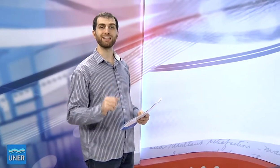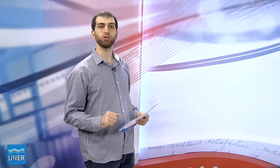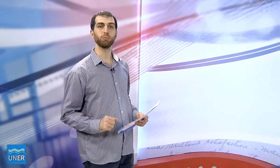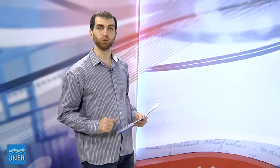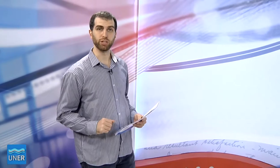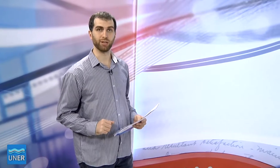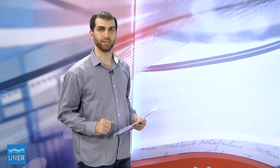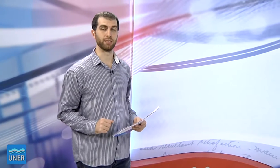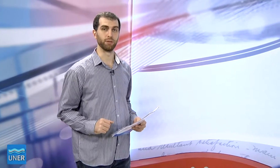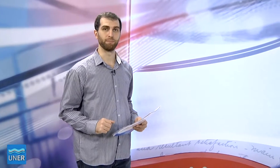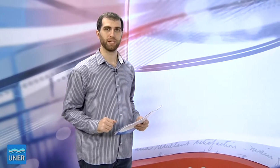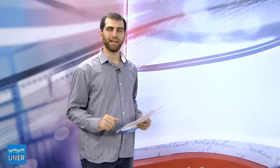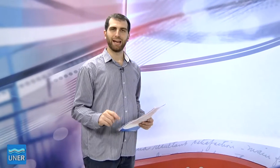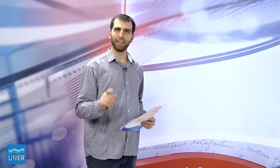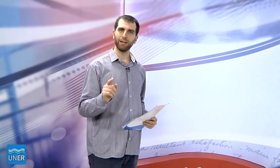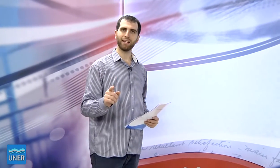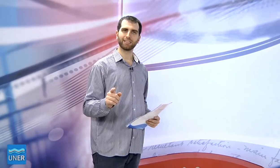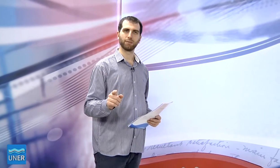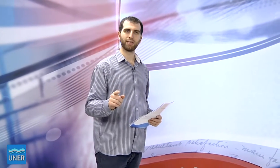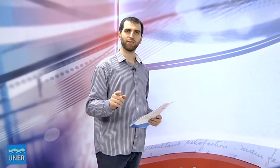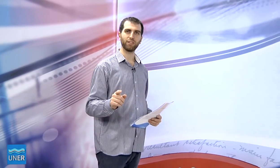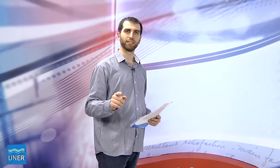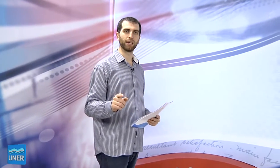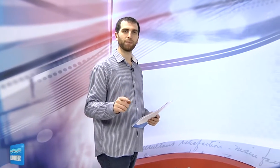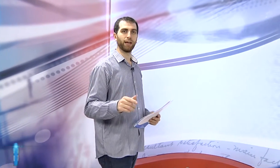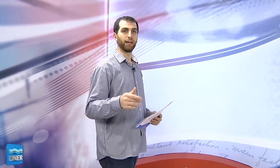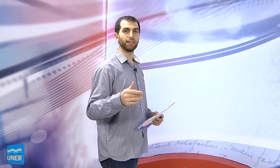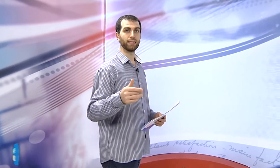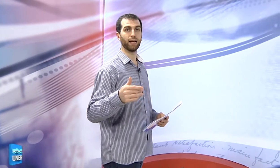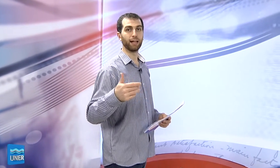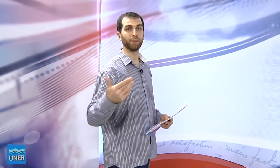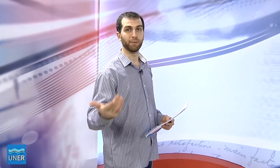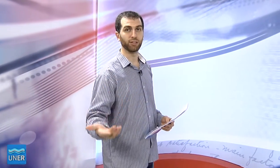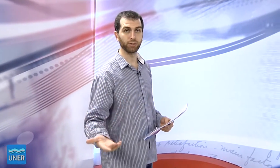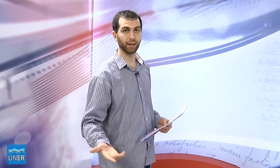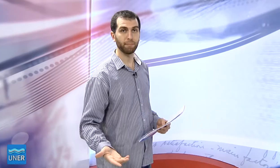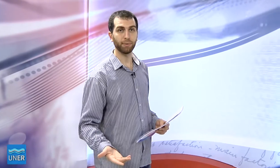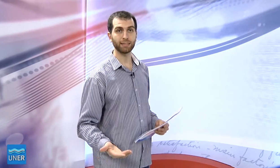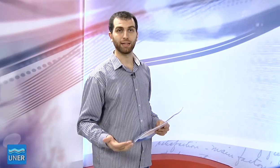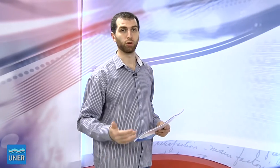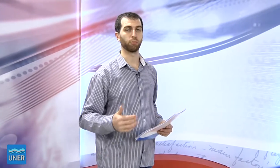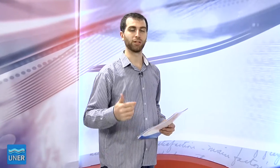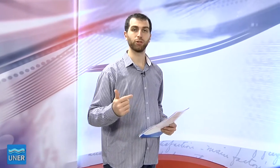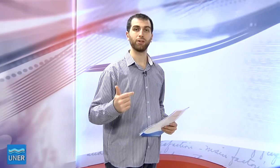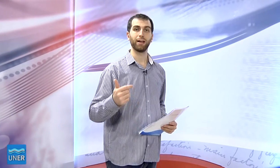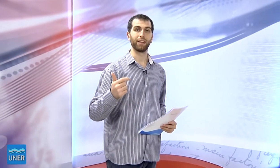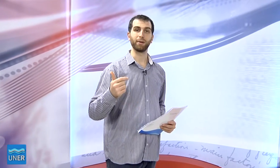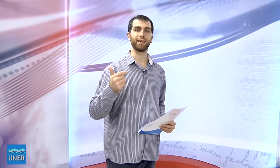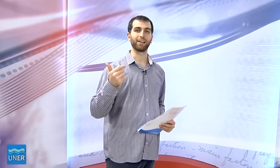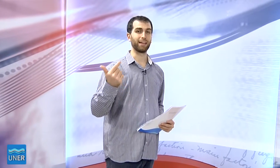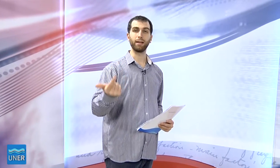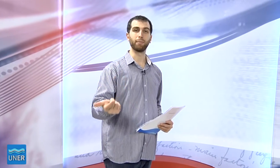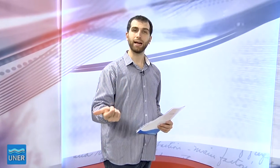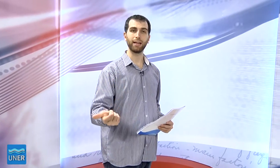ser 100% accesible. Además de la accesibilidad física, es decir, la implementación de rampas, la incorporación